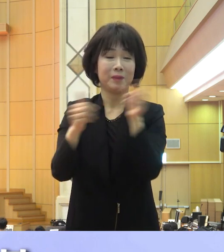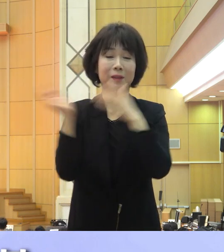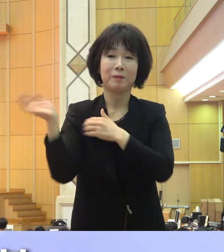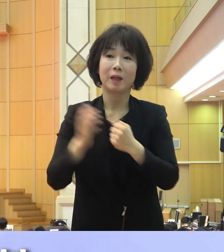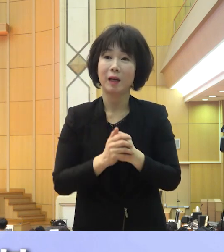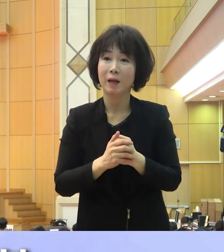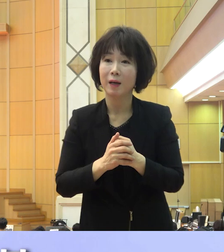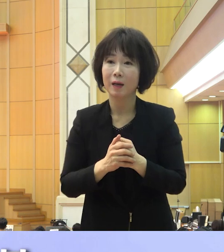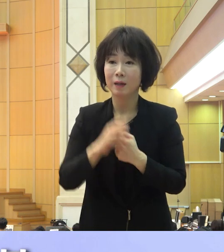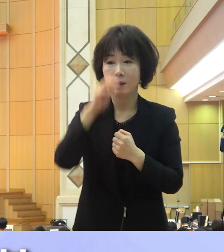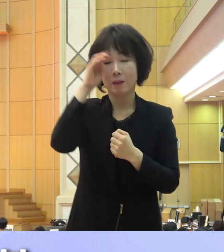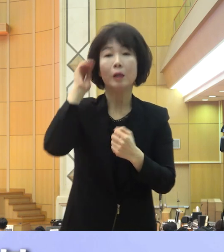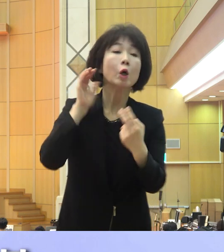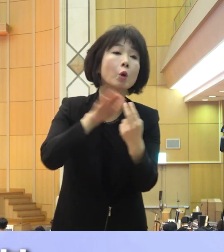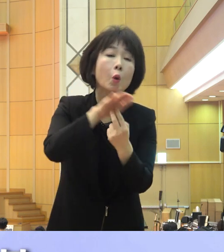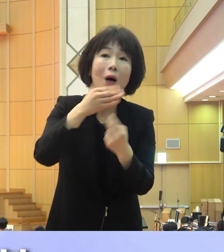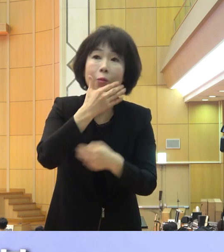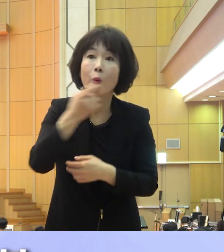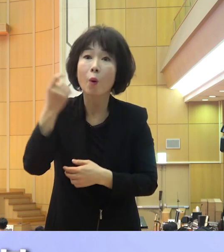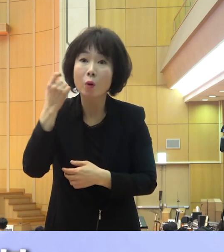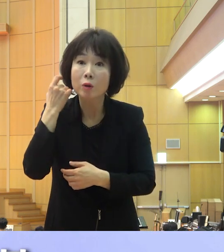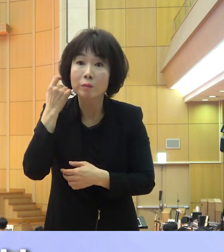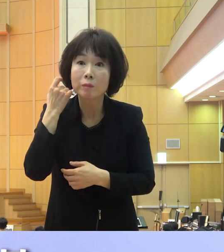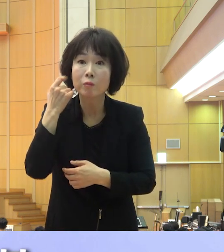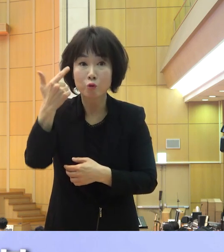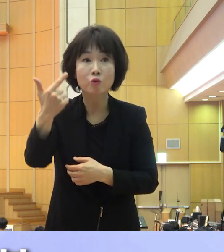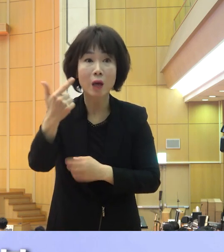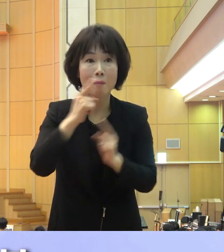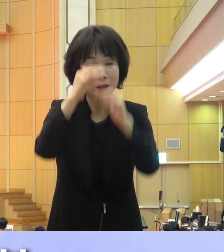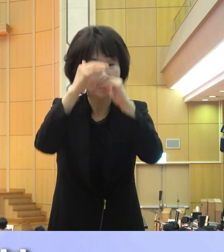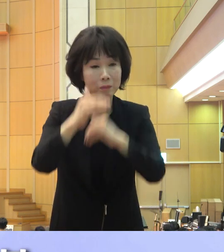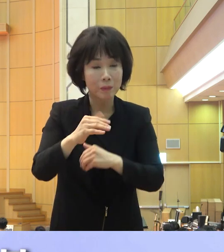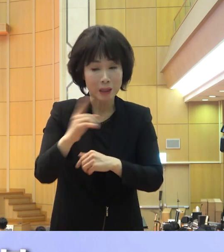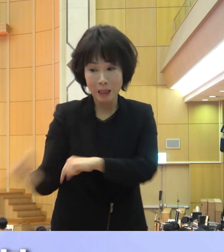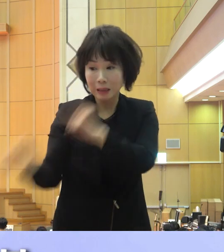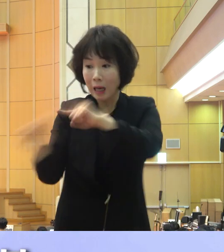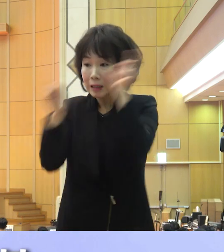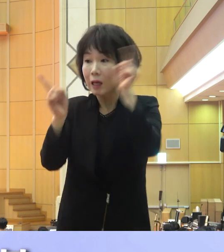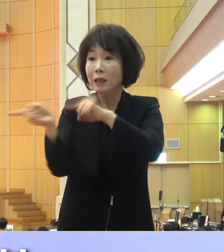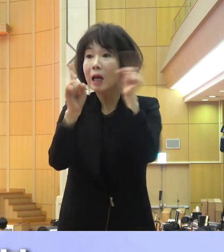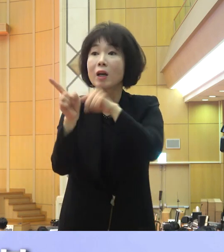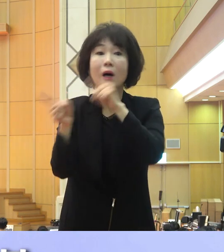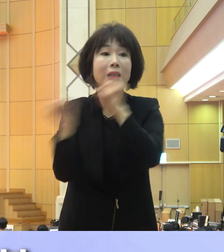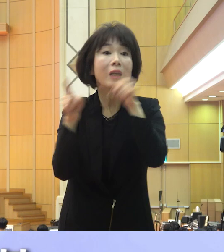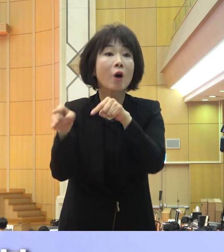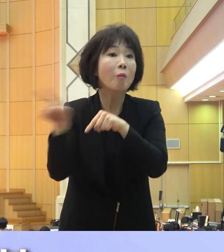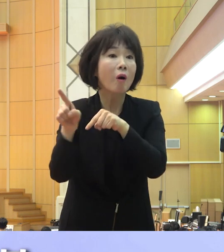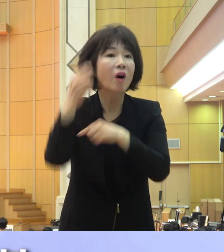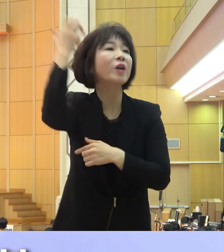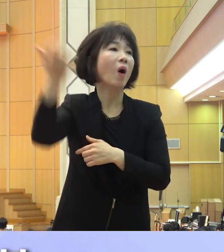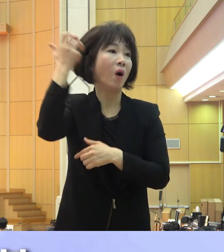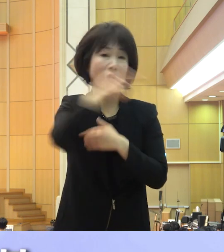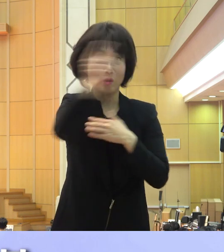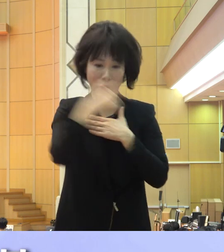6장 63절에 보니까 살리는 것은 영이요 육은 무익하다